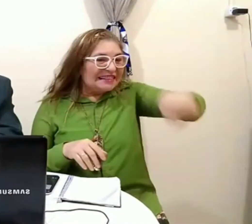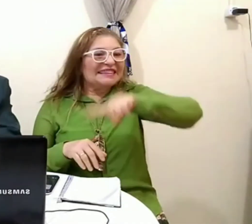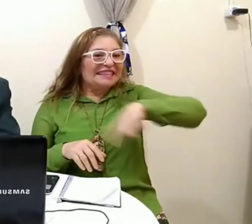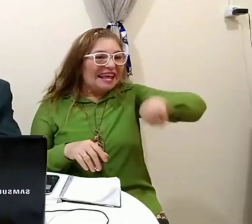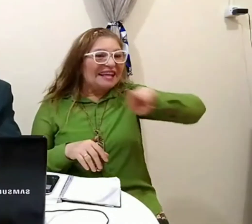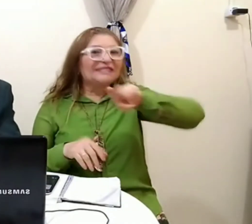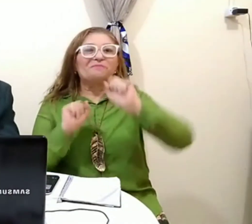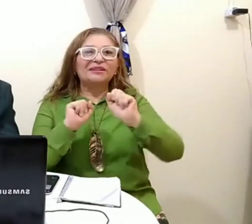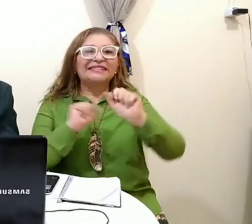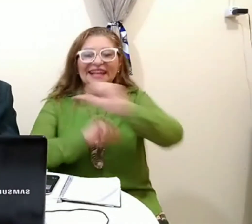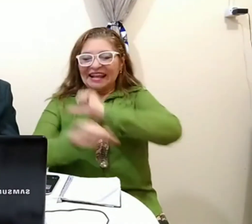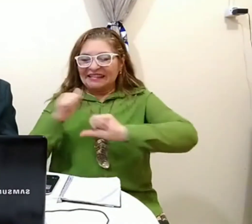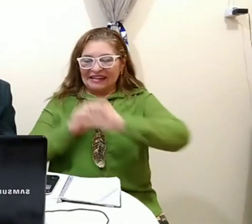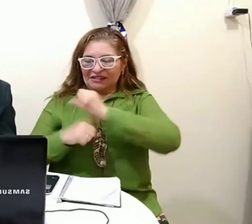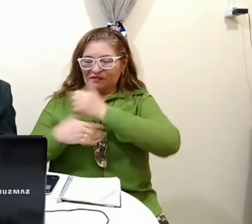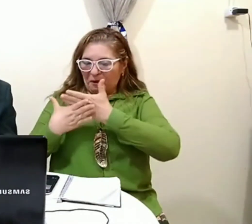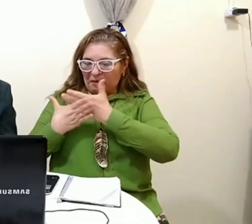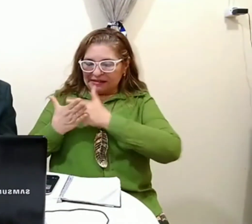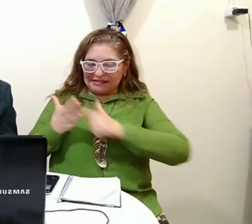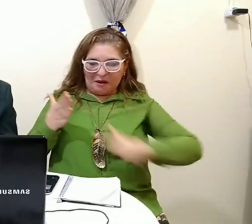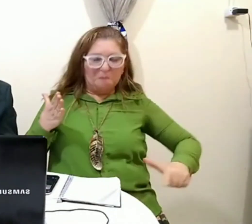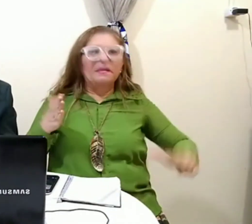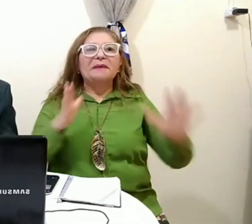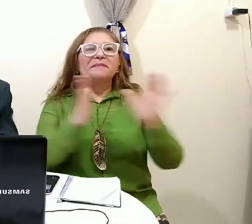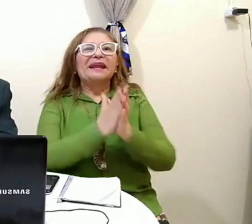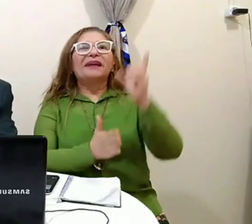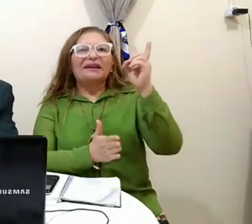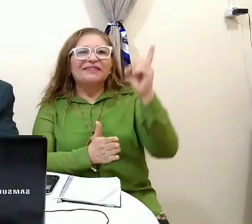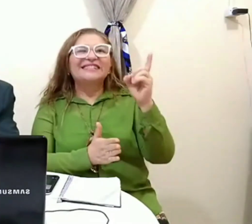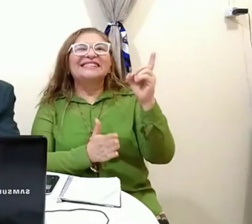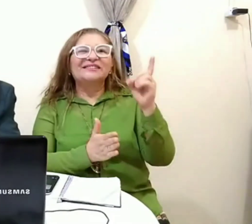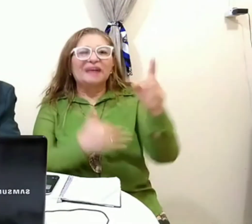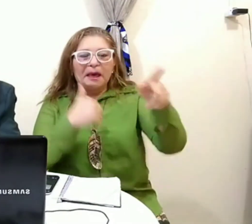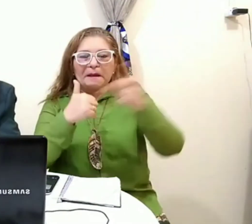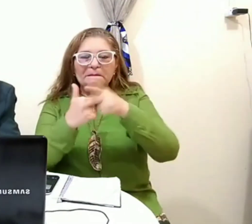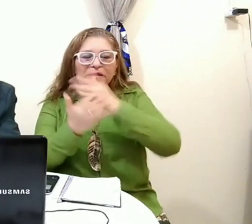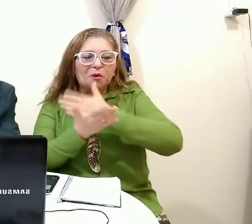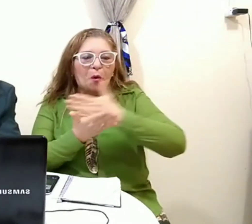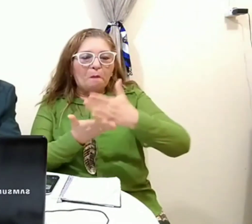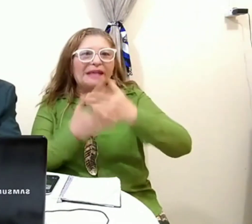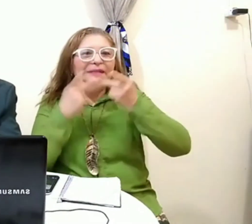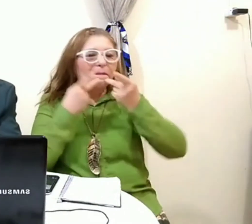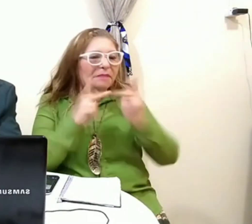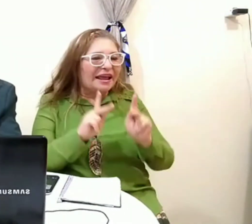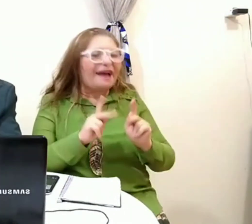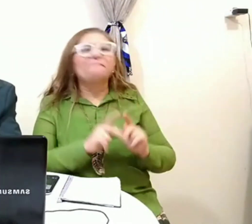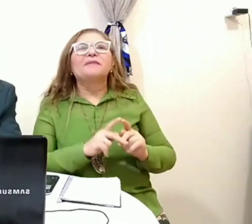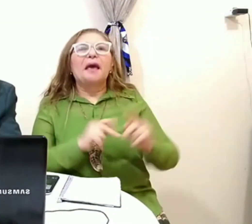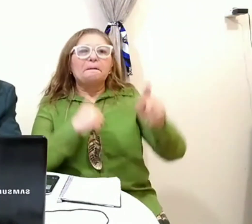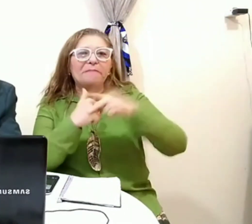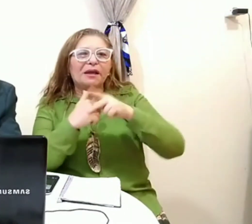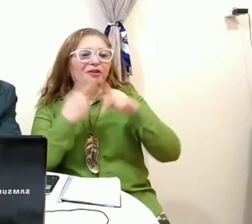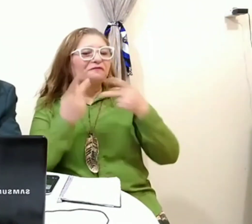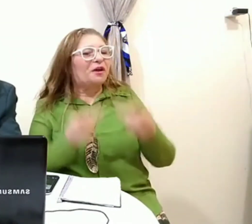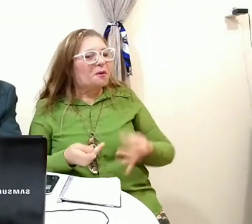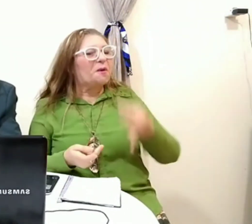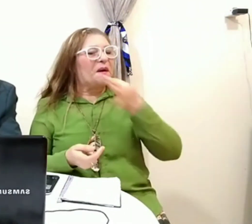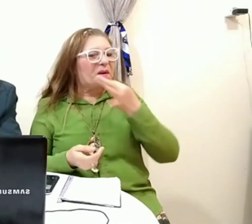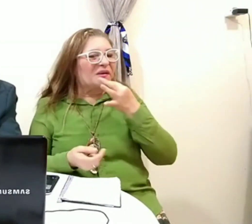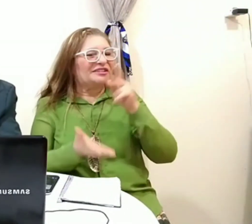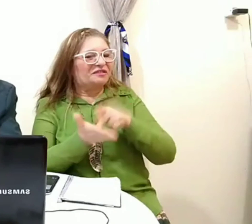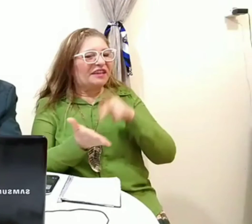realmente transformadas por esta palavra. E aí Pedro vai falar, eu reconheço por verdade que